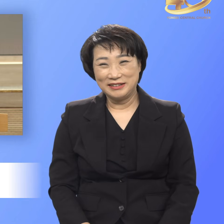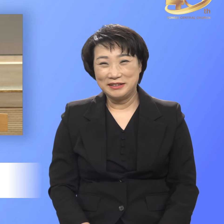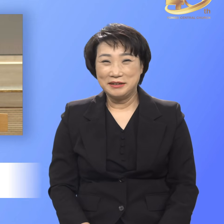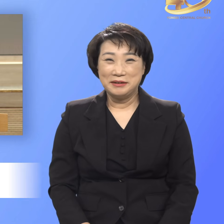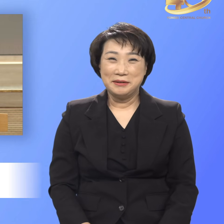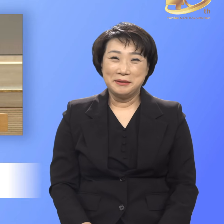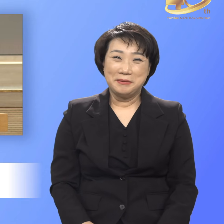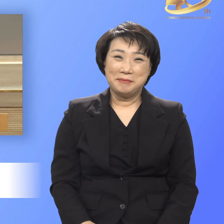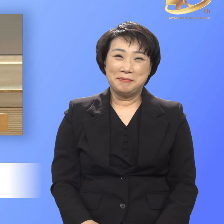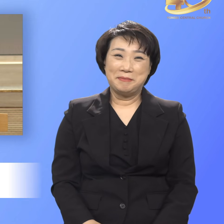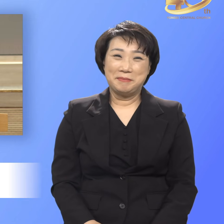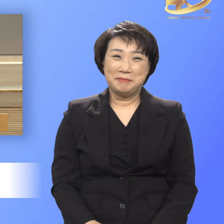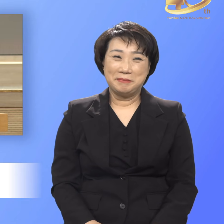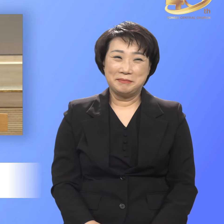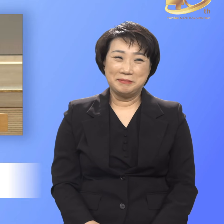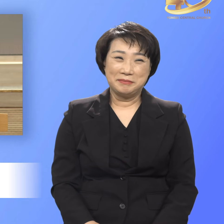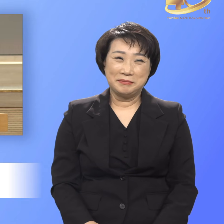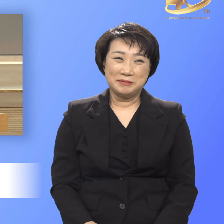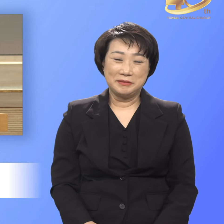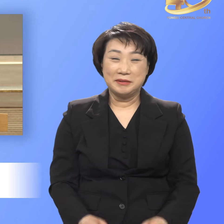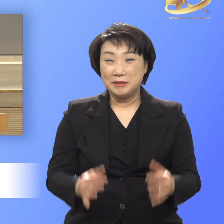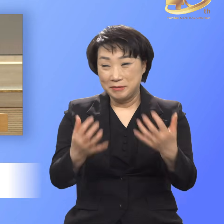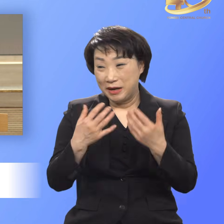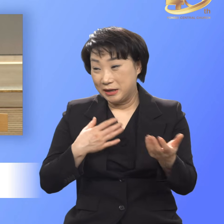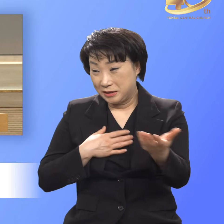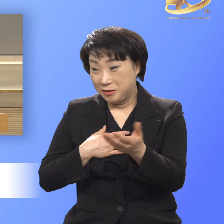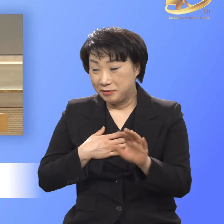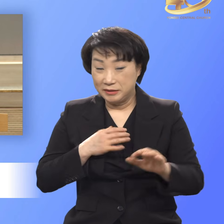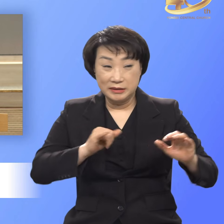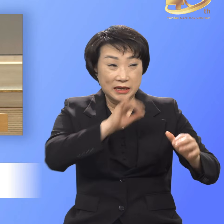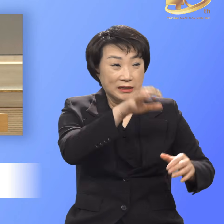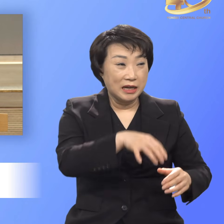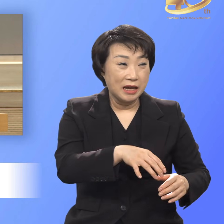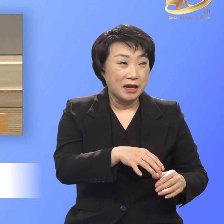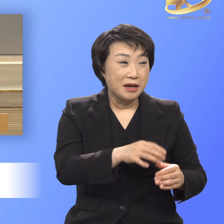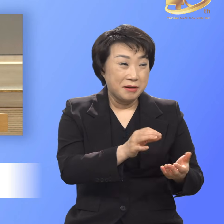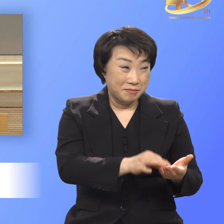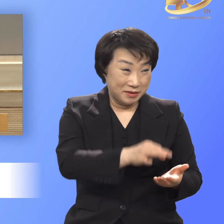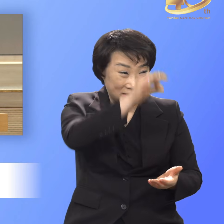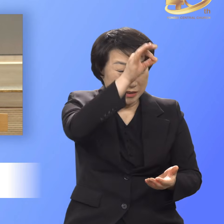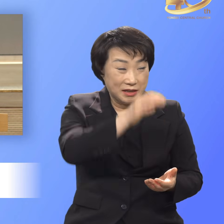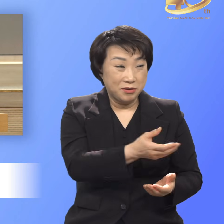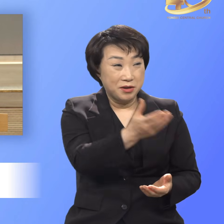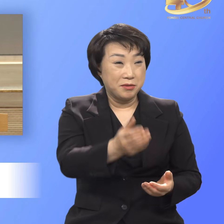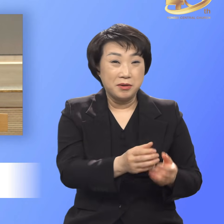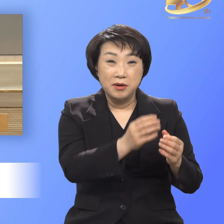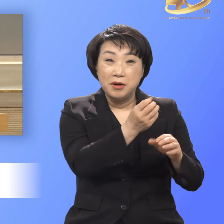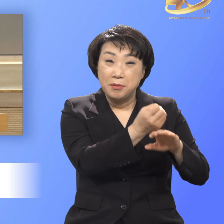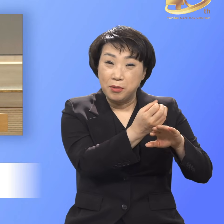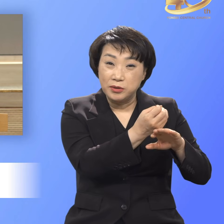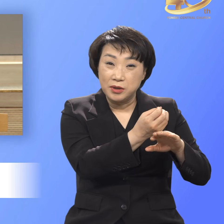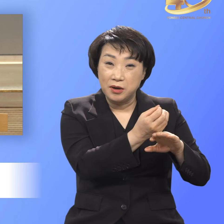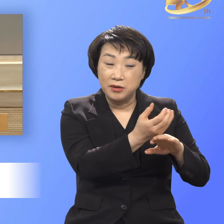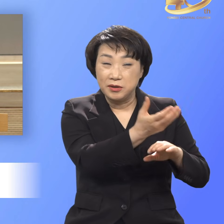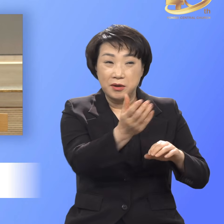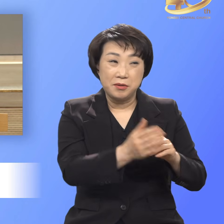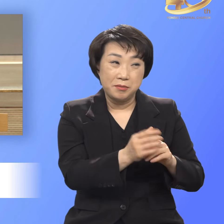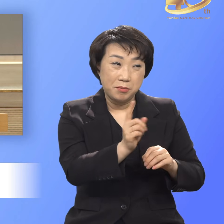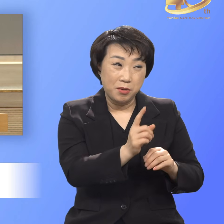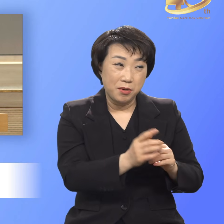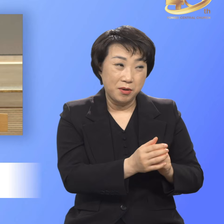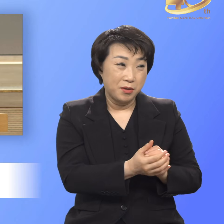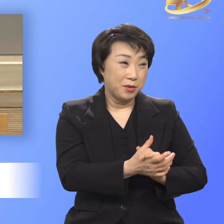자갈만도 못해. 잘 들어. 이 세상이 값이 나가고 보석이고